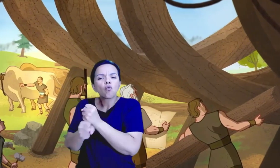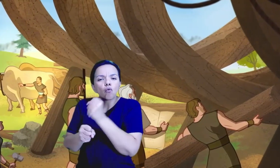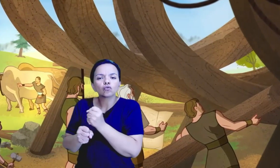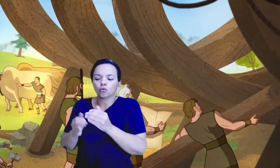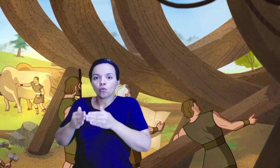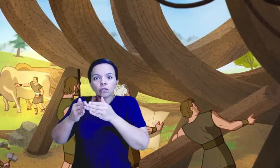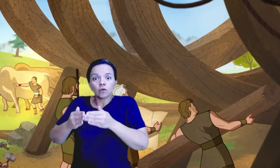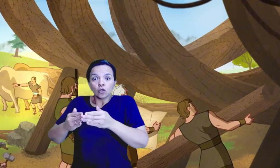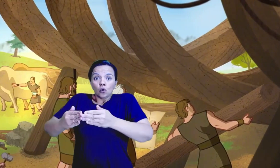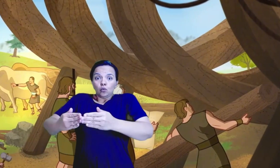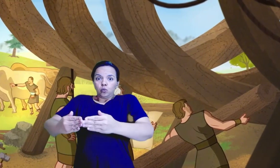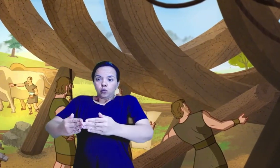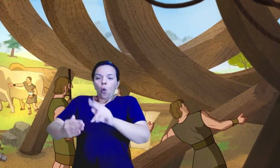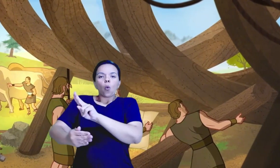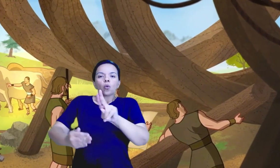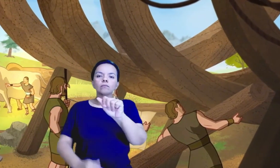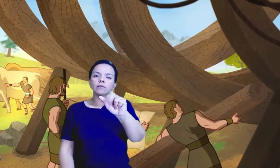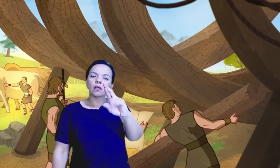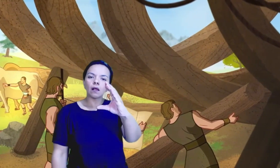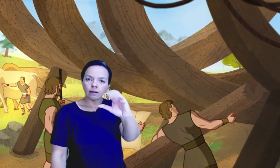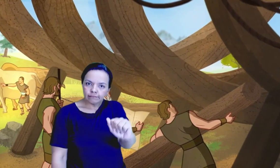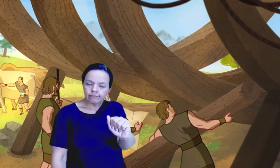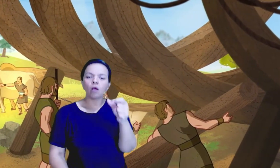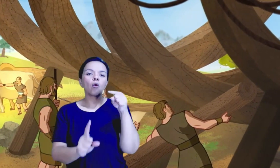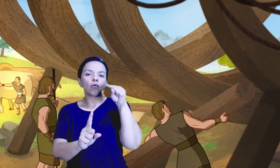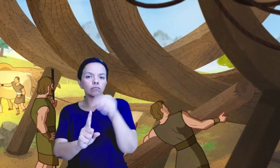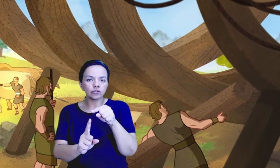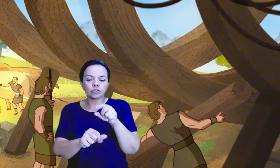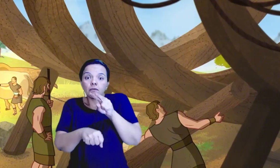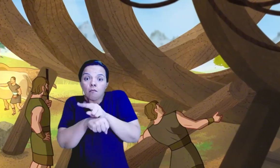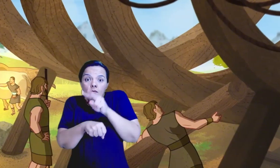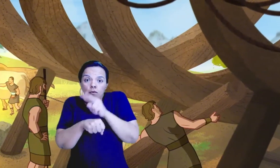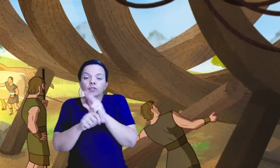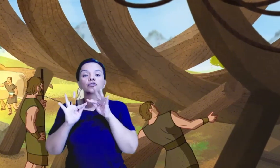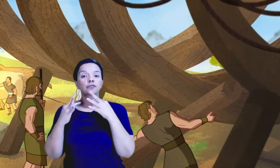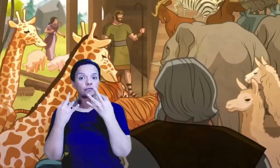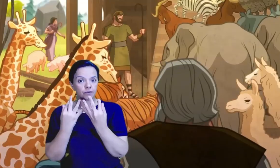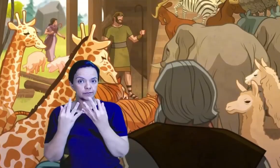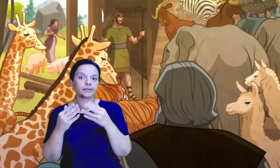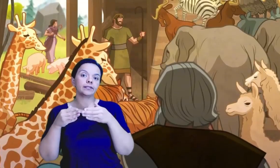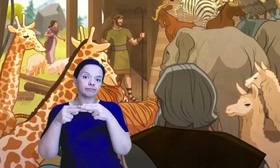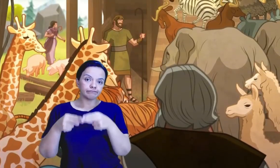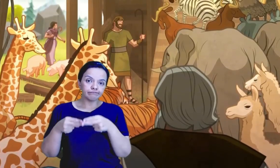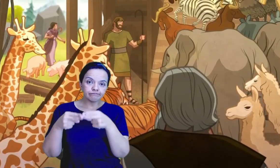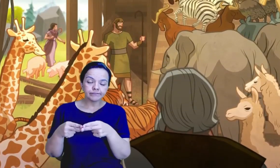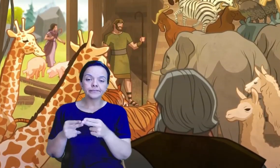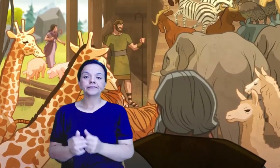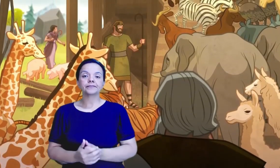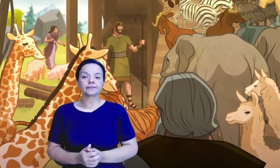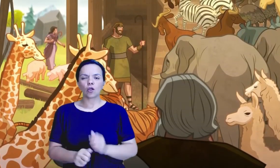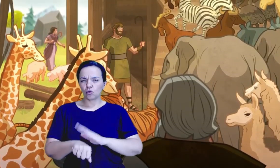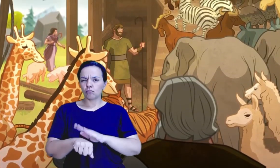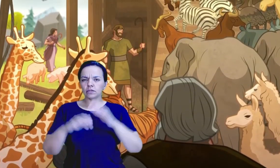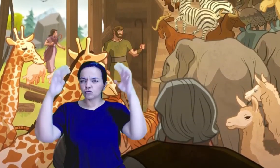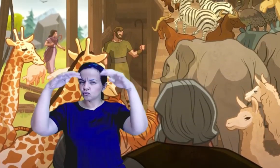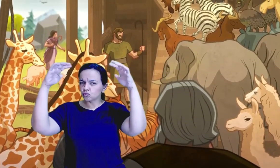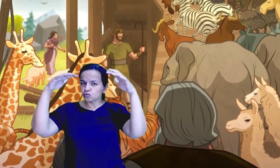arca. A arca manteria a família de Noé em segurança durante o dilúvio. A família de Noé levou alimento para a